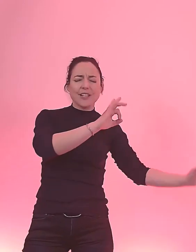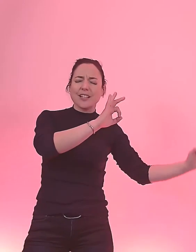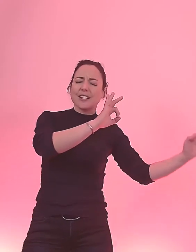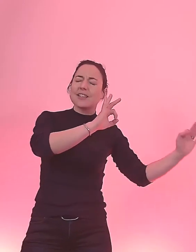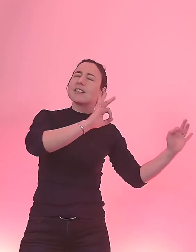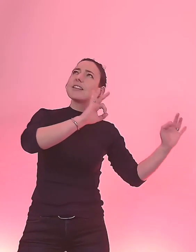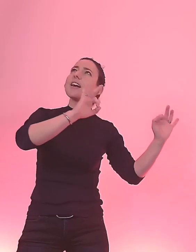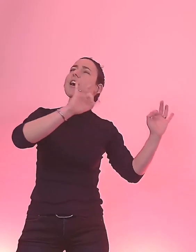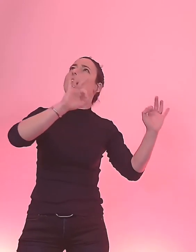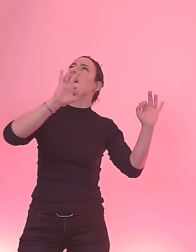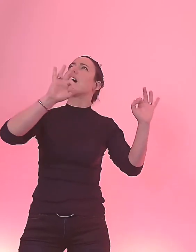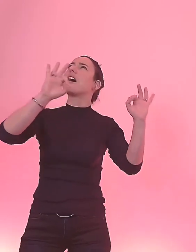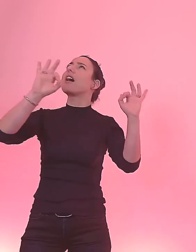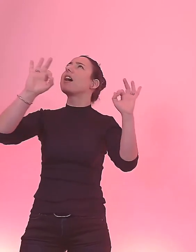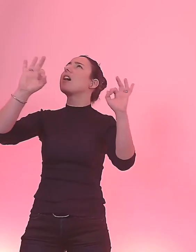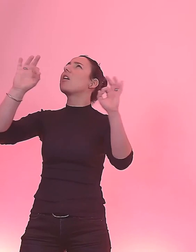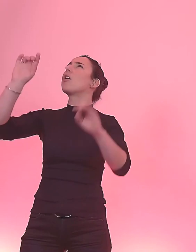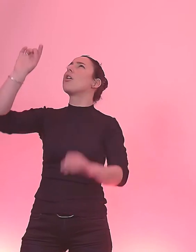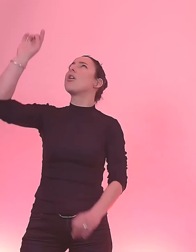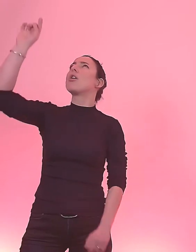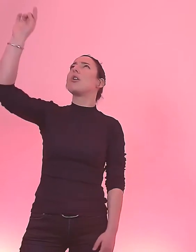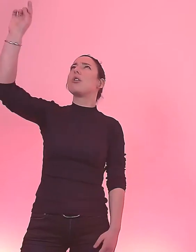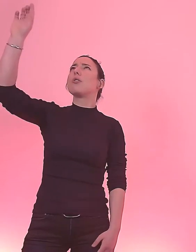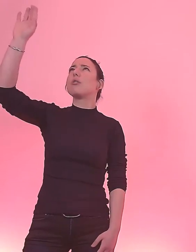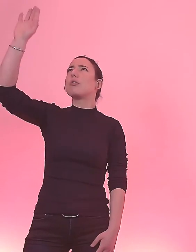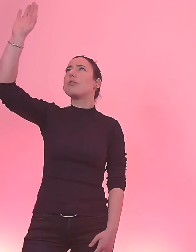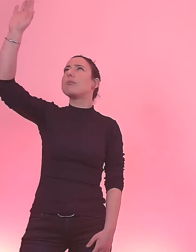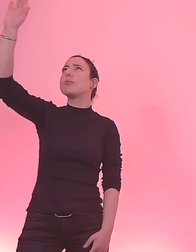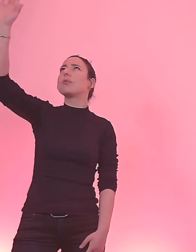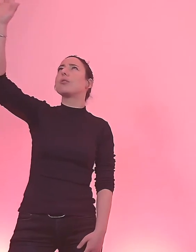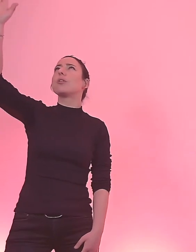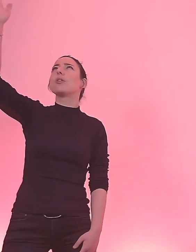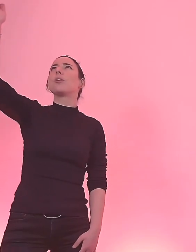ik vertrouw open